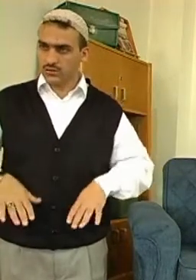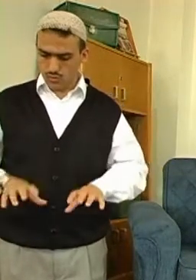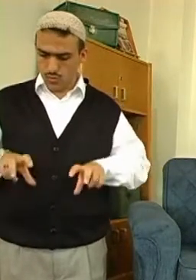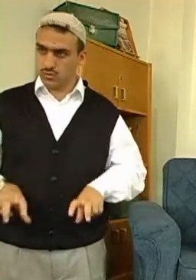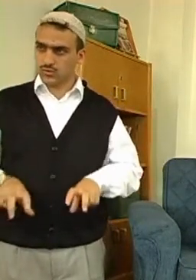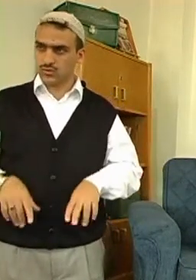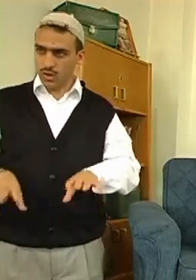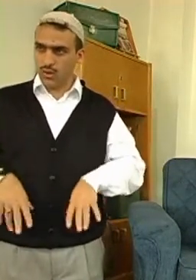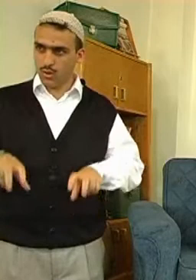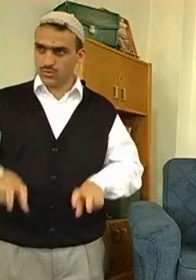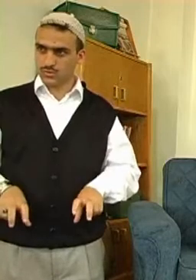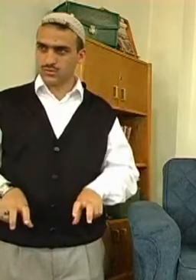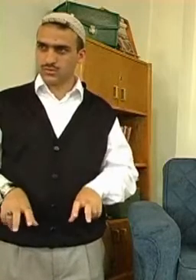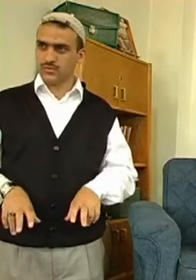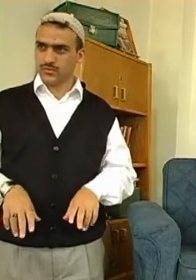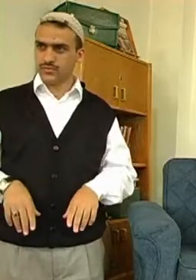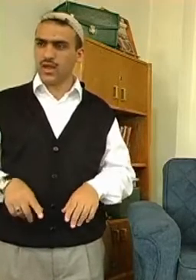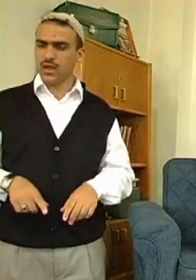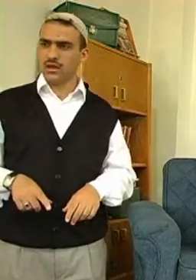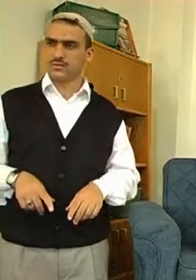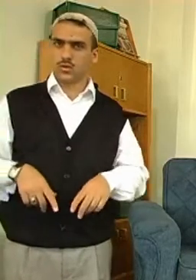kainat insana bağlı. Merkezin akışınıza.